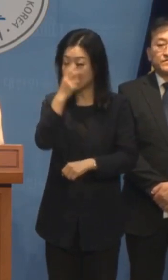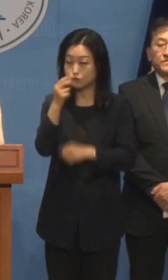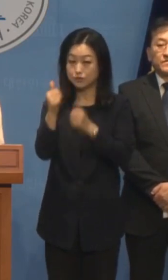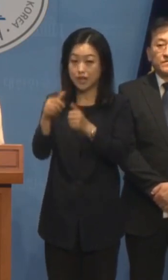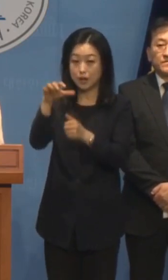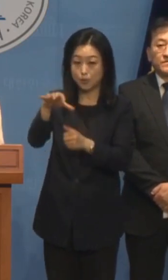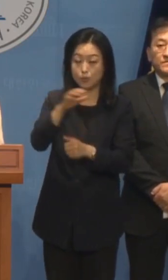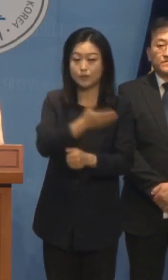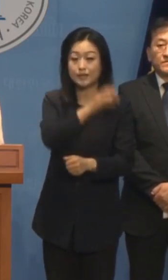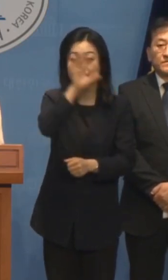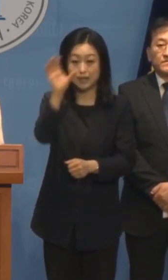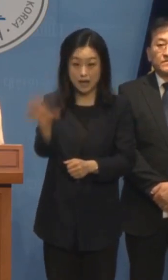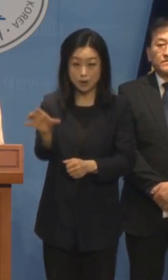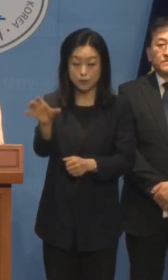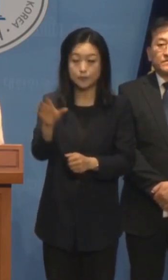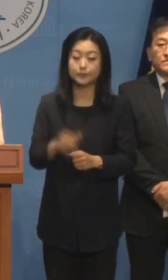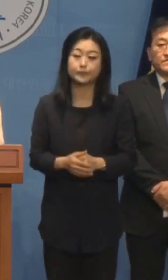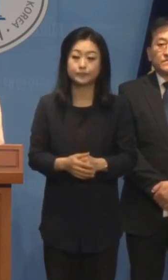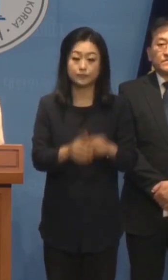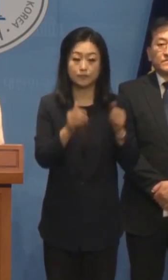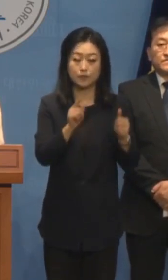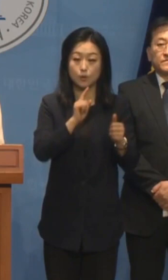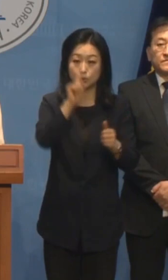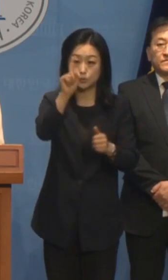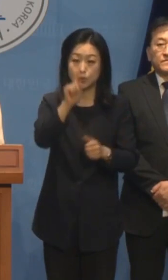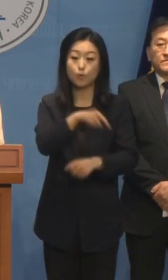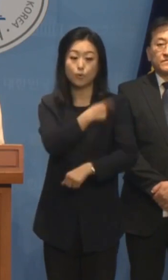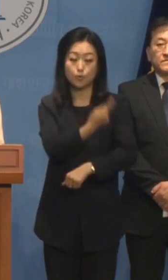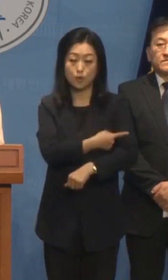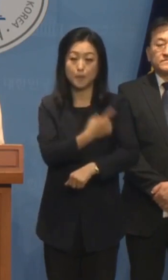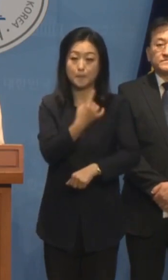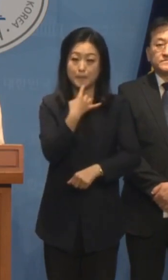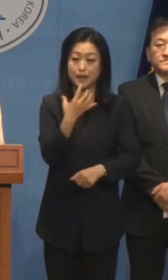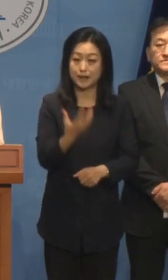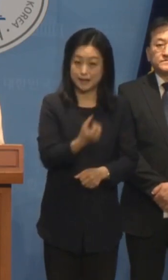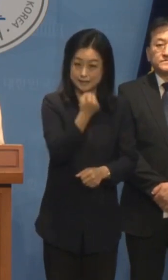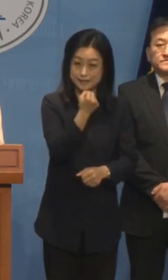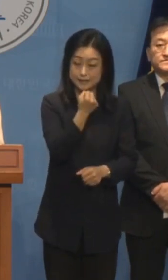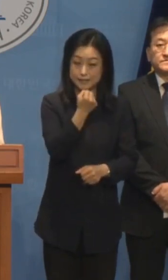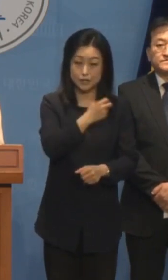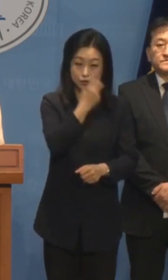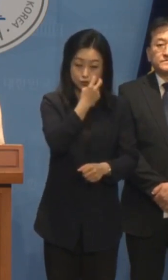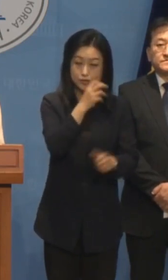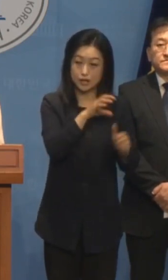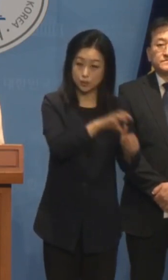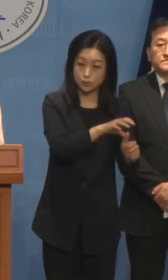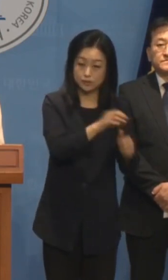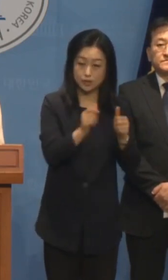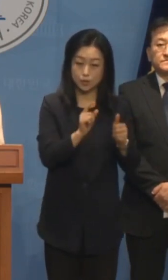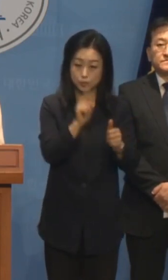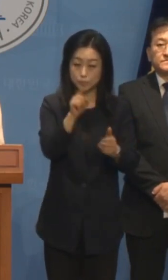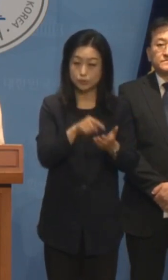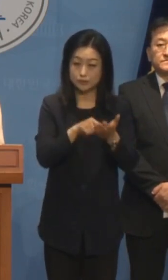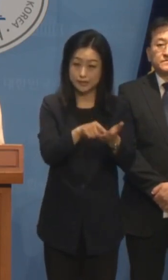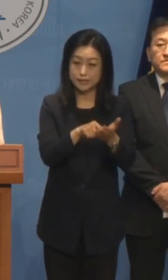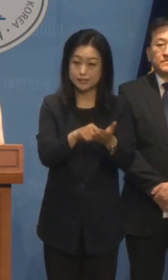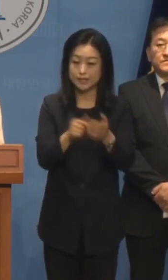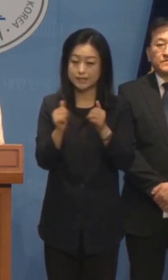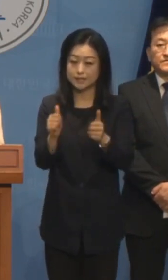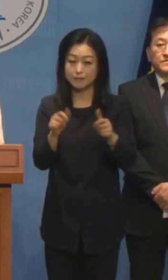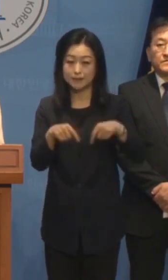이관되며 공소청 검사는 수사의 적법성 통제, 공소 제기, 공소